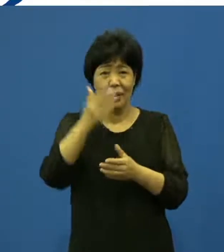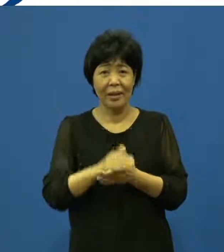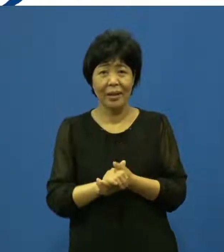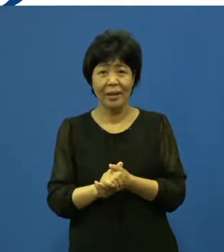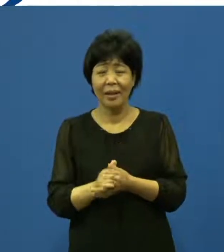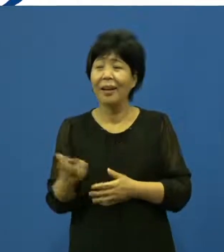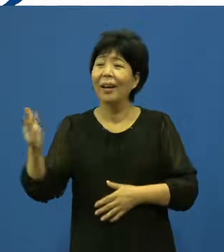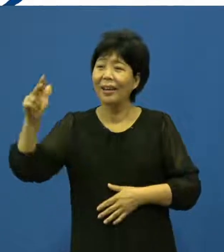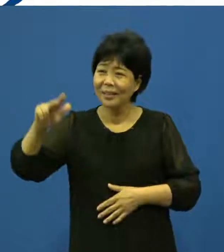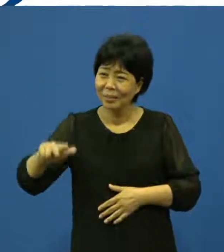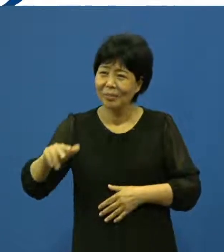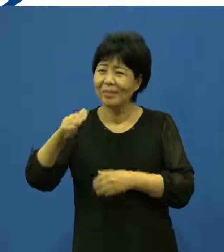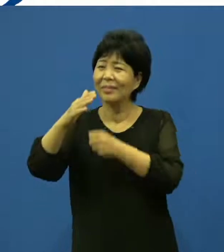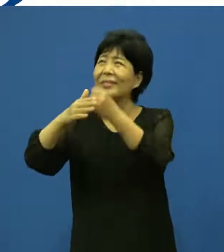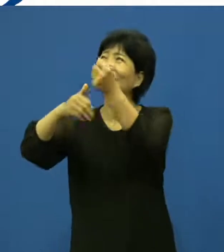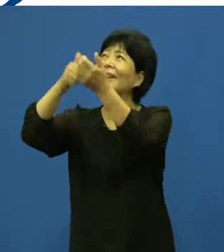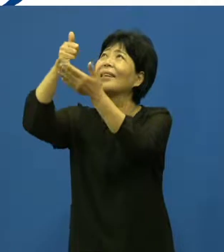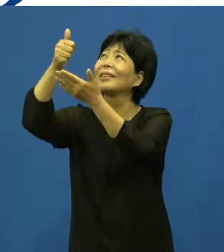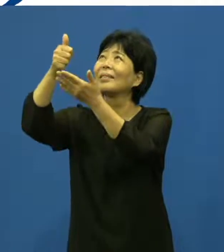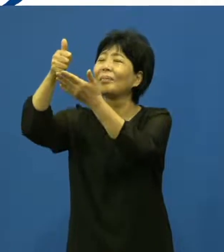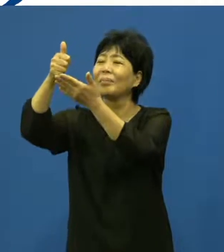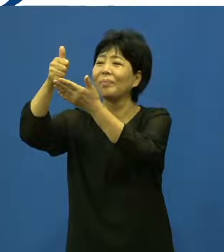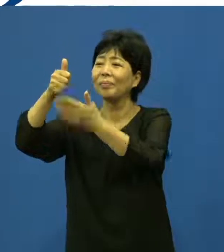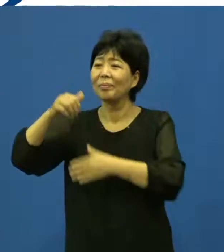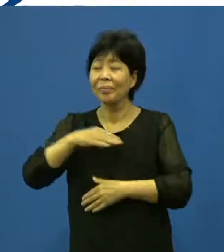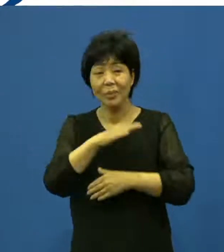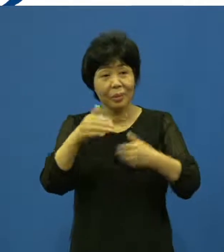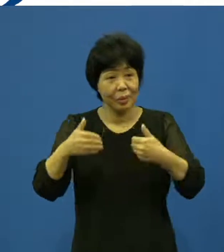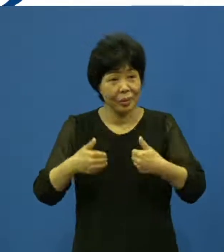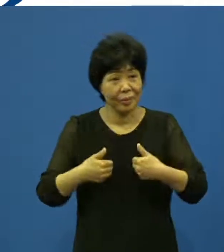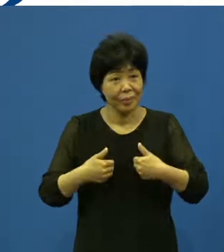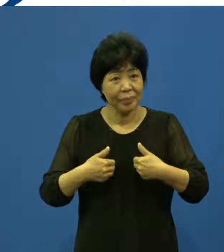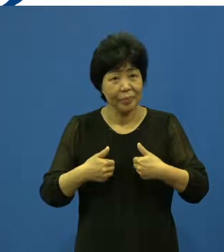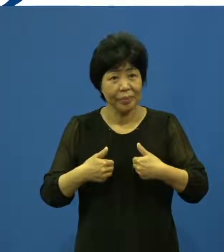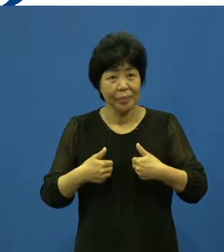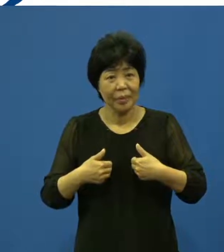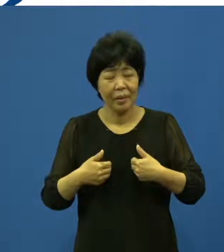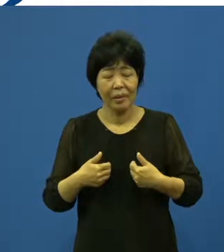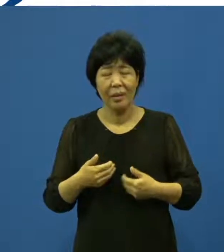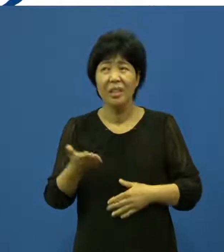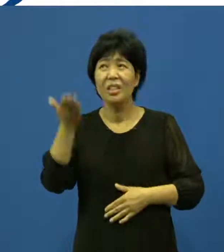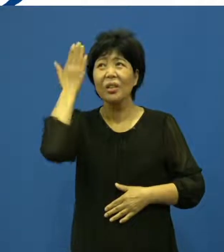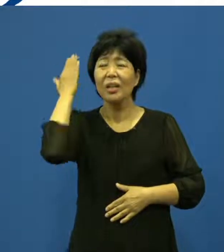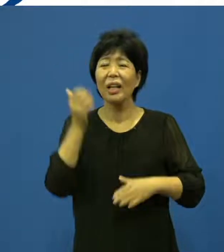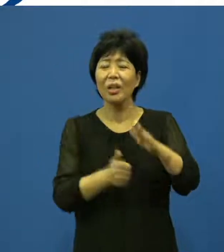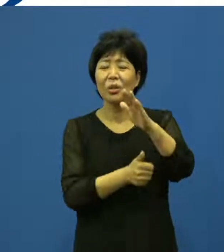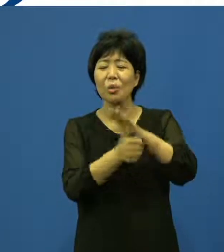하나님 우리를 너무 허술하게 대하신 것 아닌가요? 얼마나 우리가 소망이 없는 자였습니까?